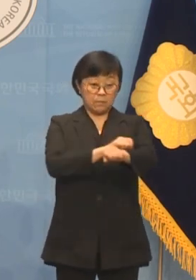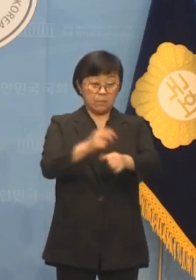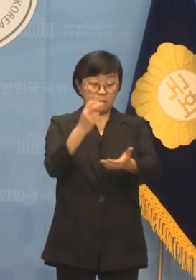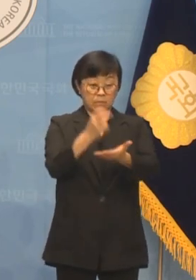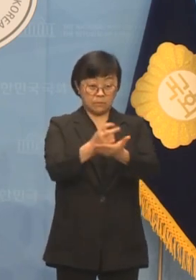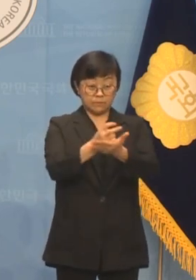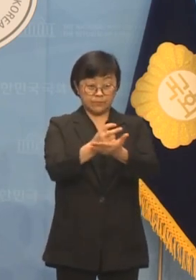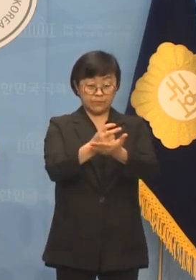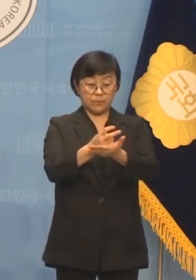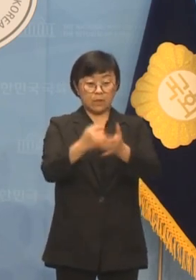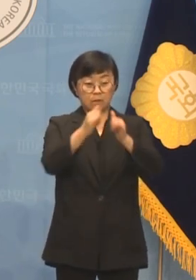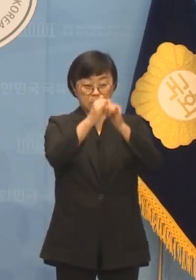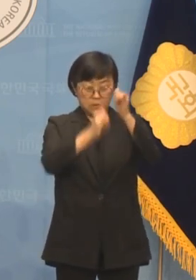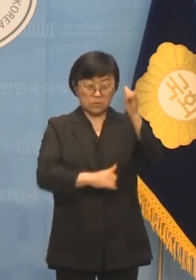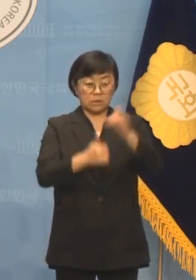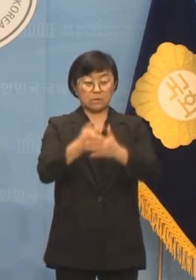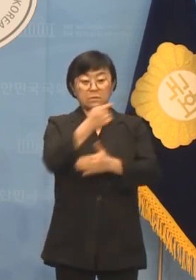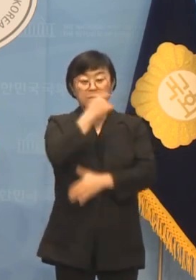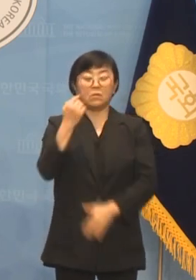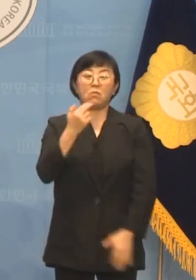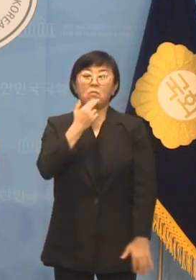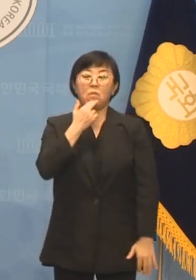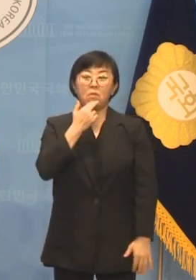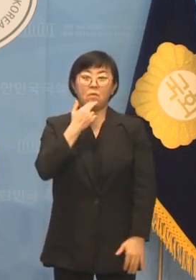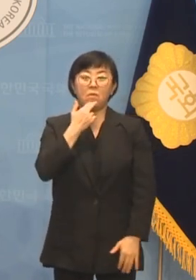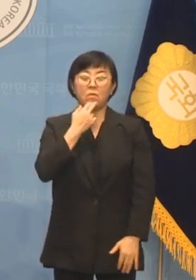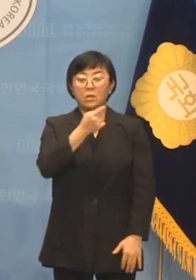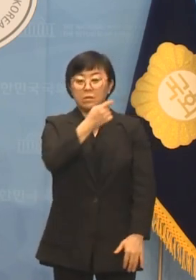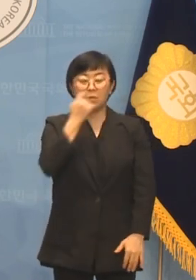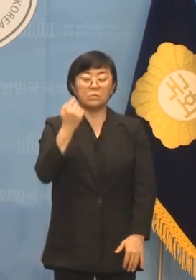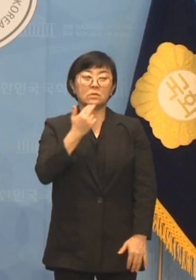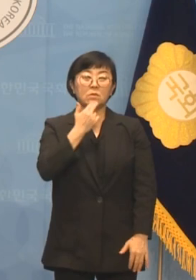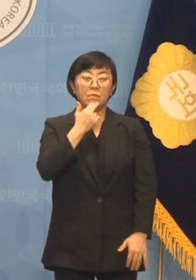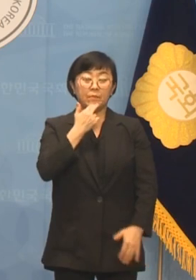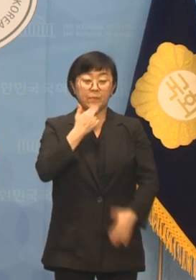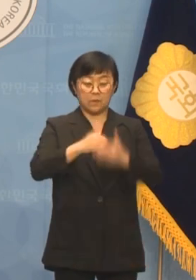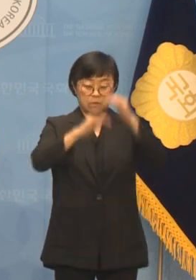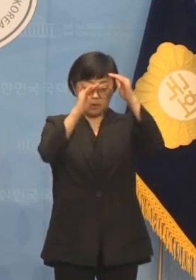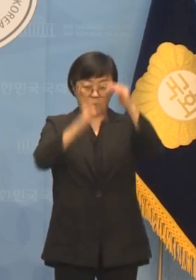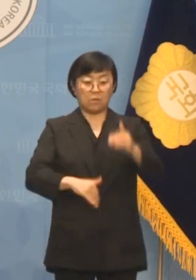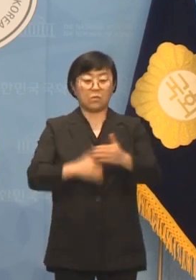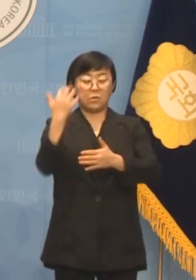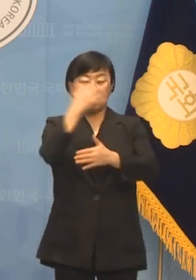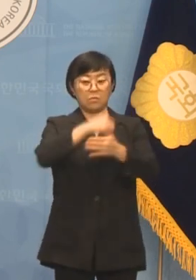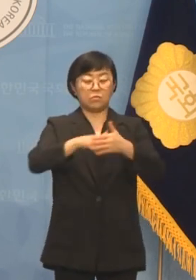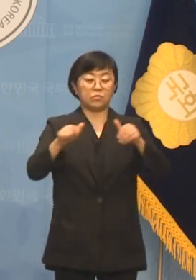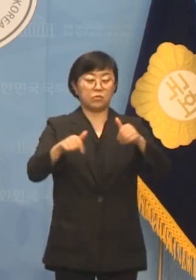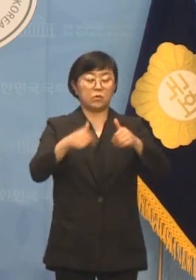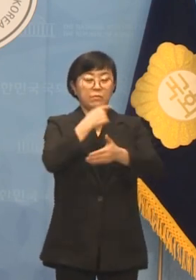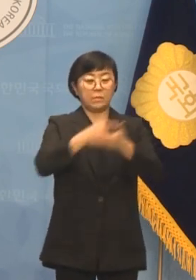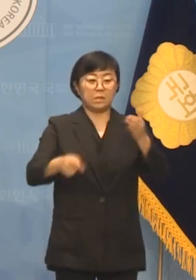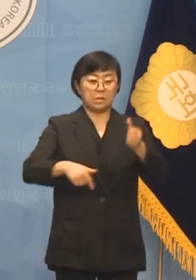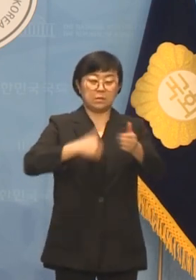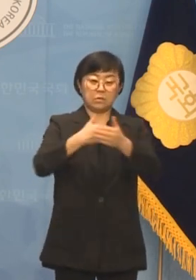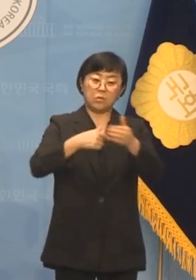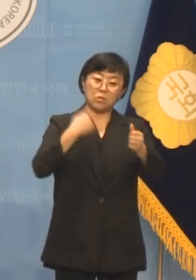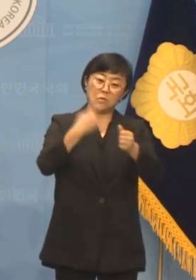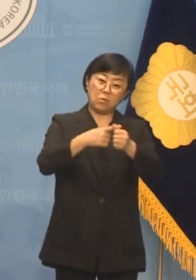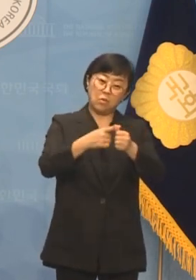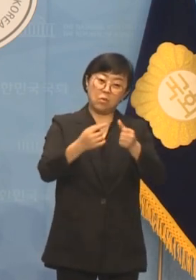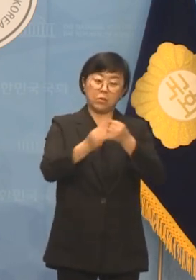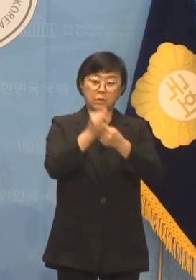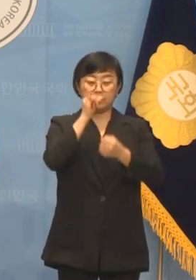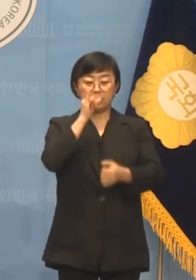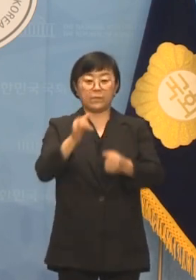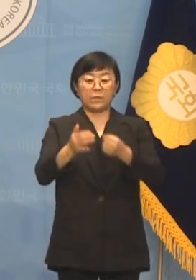특별법안은 역사적으로 근거가 없거나 검증되지 않은 내용으로 위안부 피해자를 모욕하고 공공한 사실